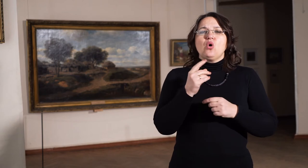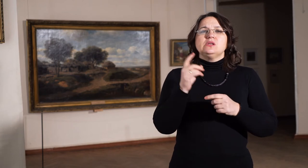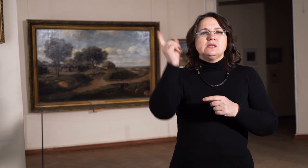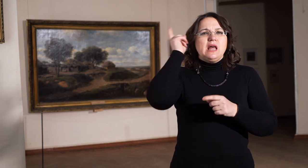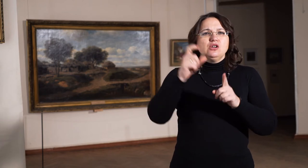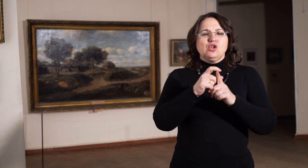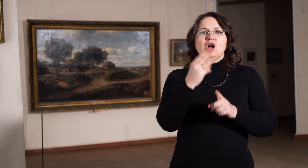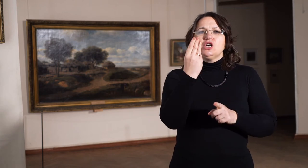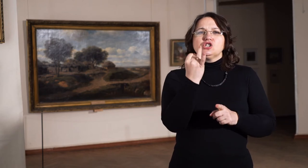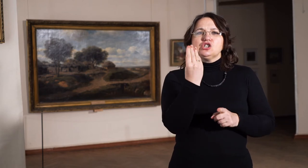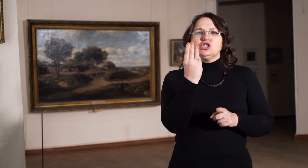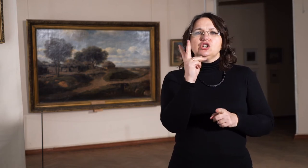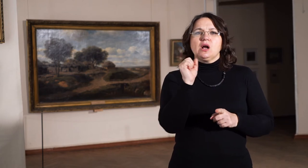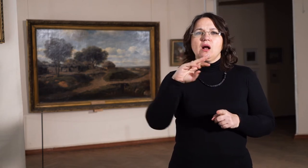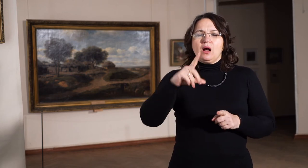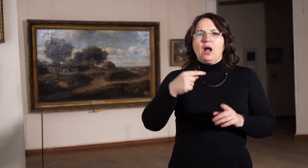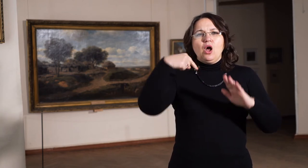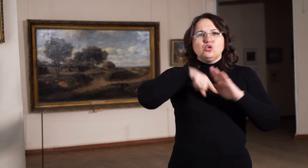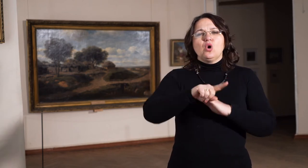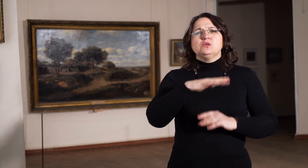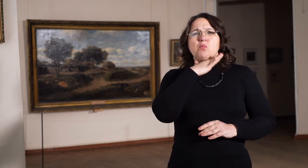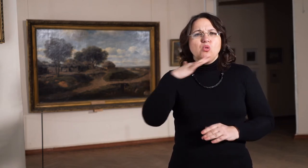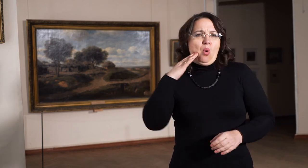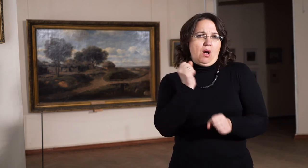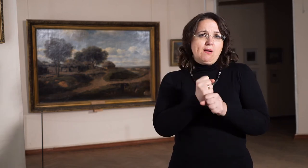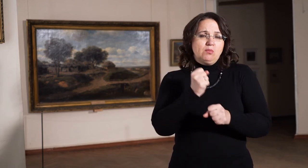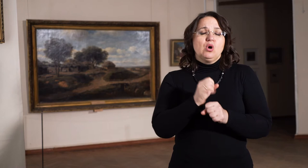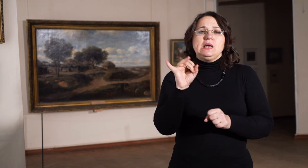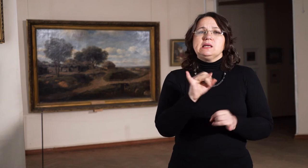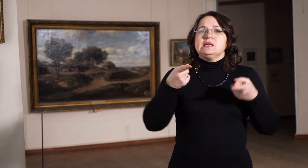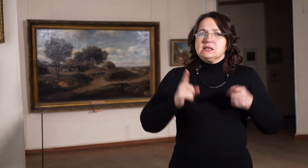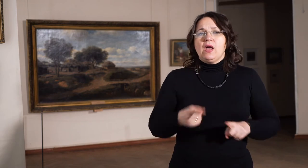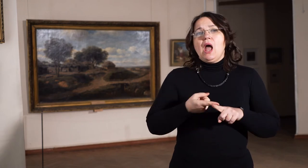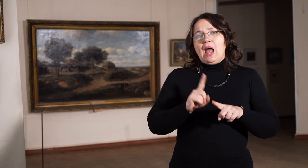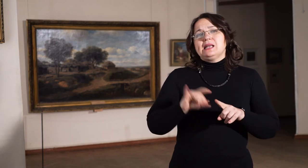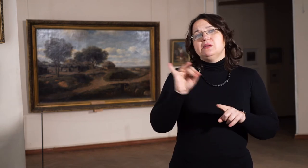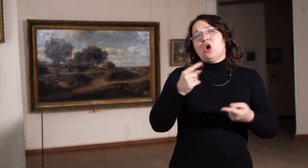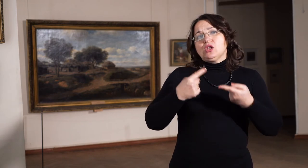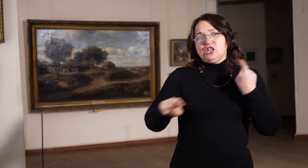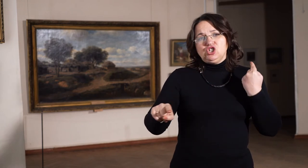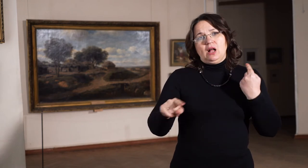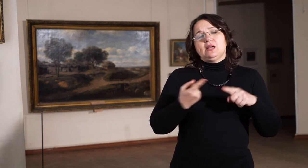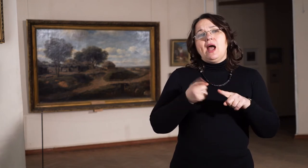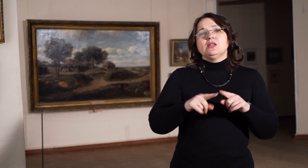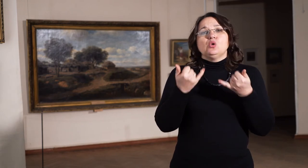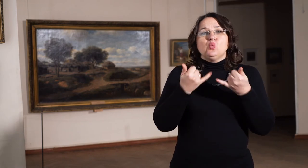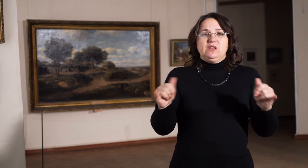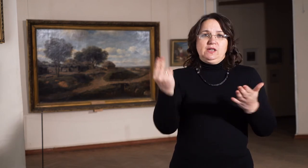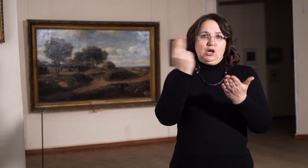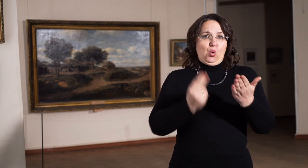«шишкать», то есть много и продуктивно работать. И действительно, этим и отличался этот удивительный художник